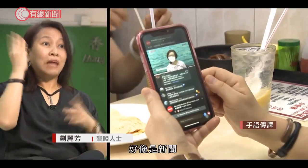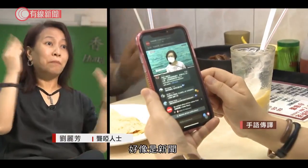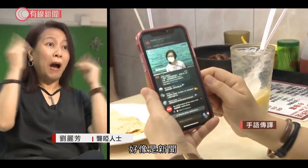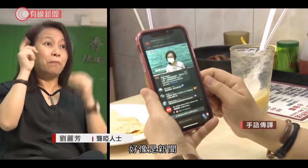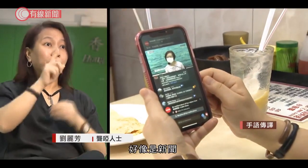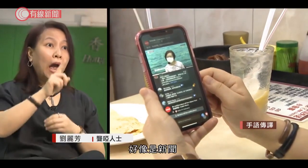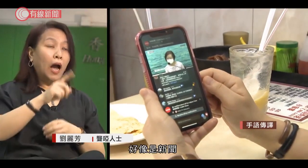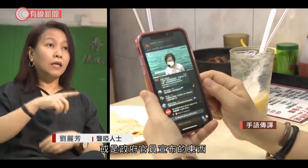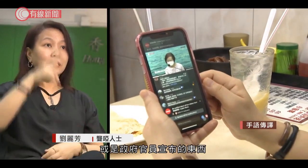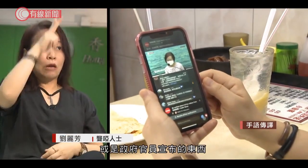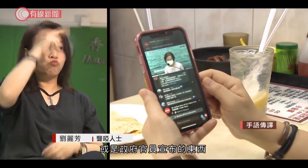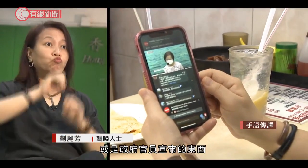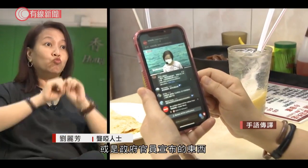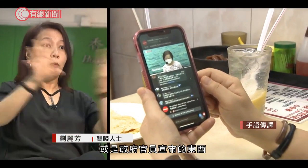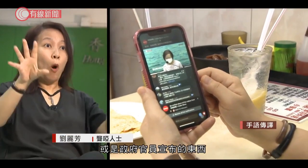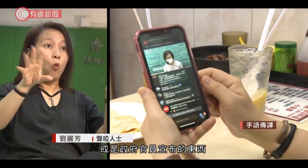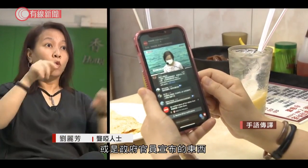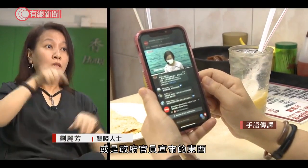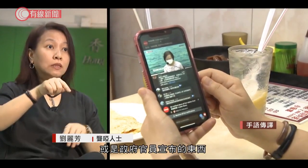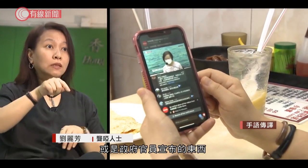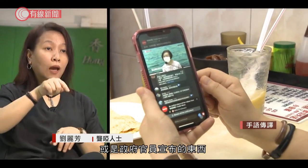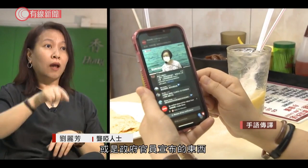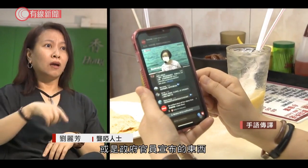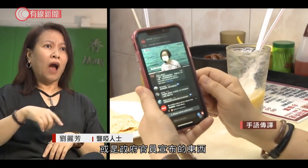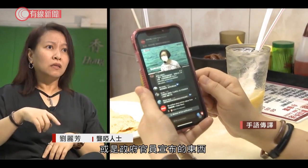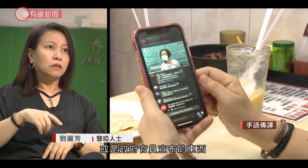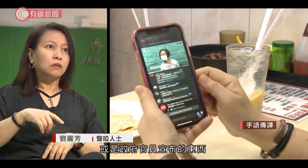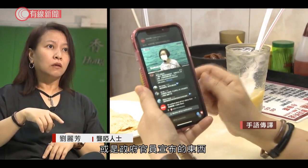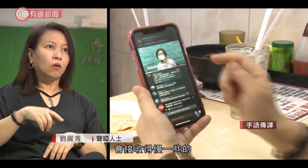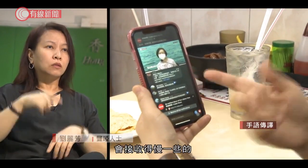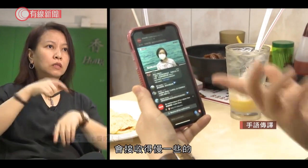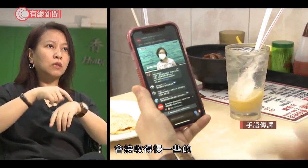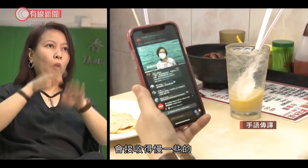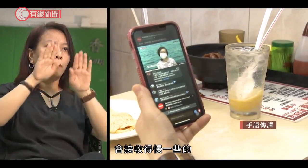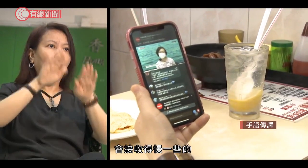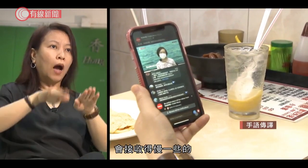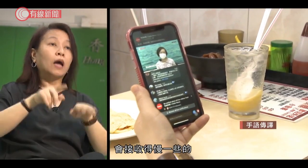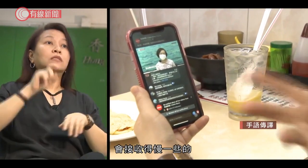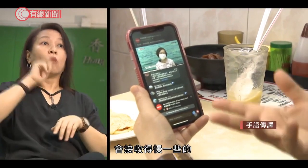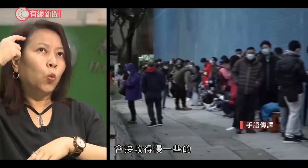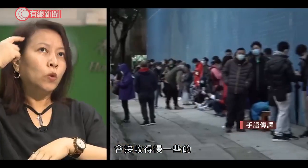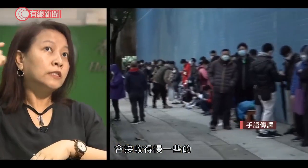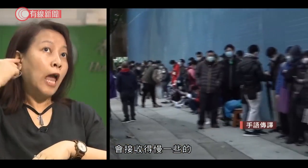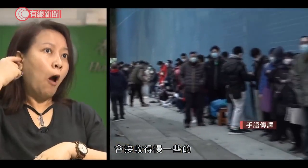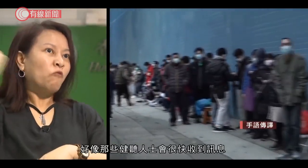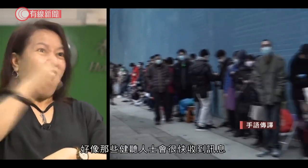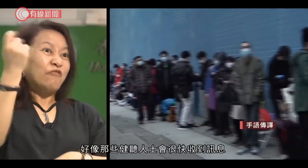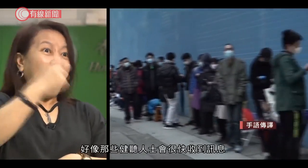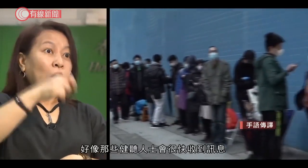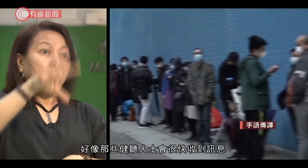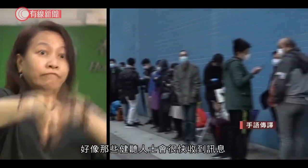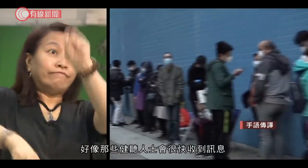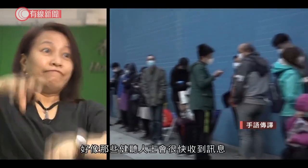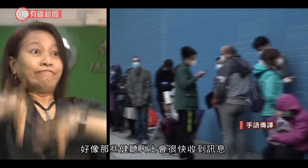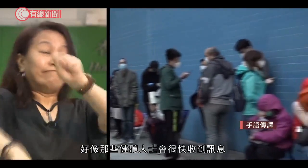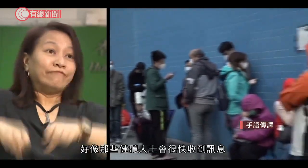好似啲新聞咁啦，或者政府官員宣布一啲嘢，會接收得慢啲。好似嗰啲